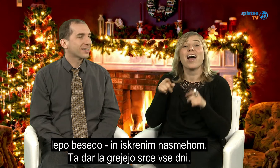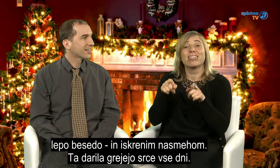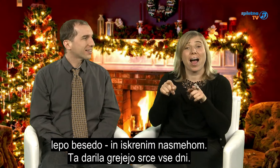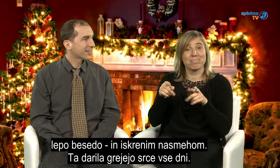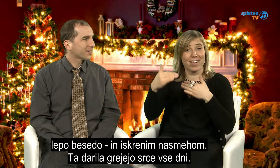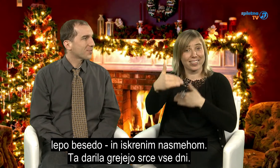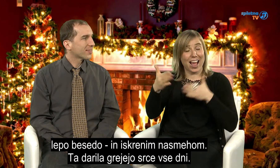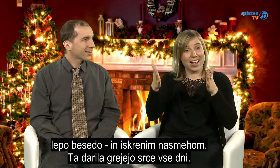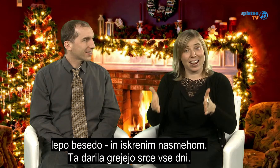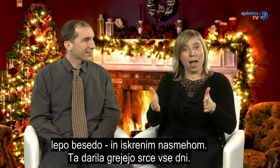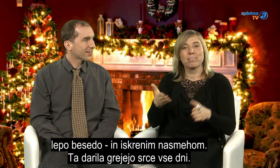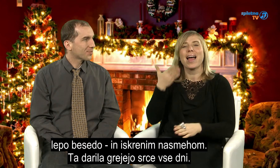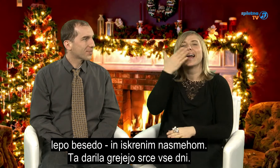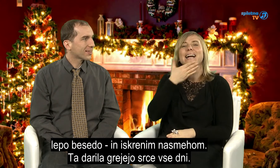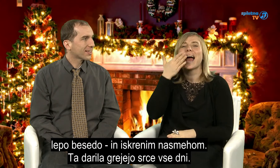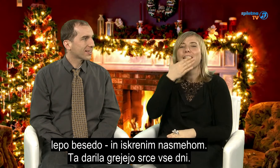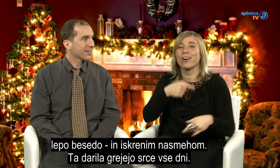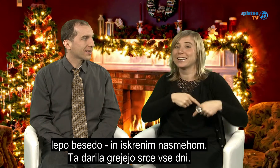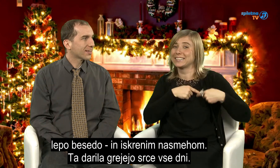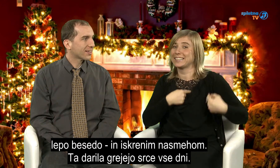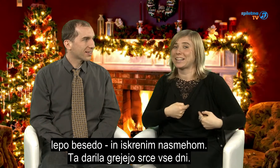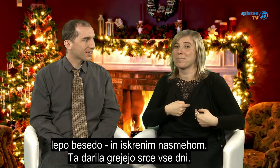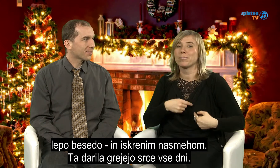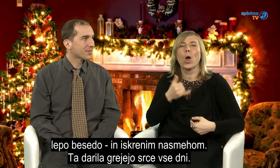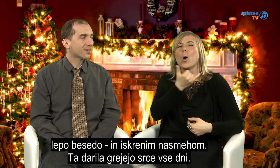Ta darila grejejo srce vse dni.